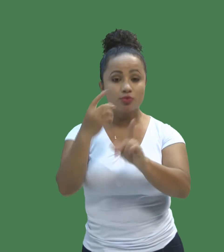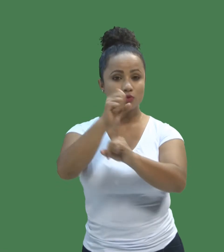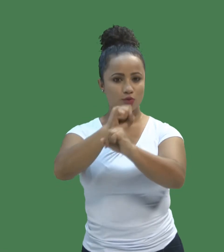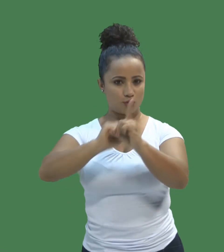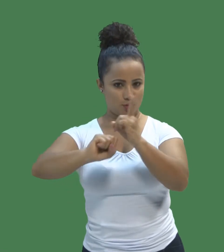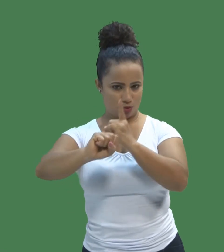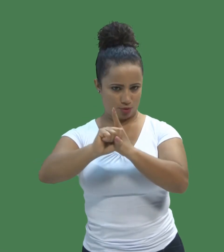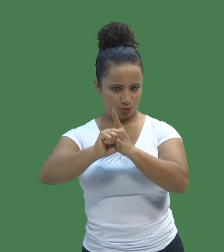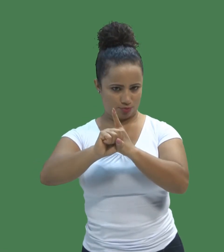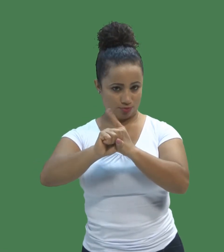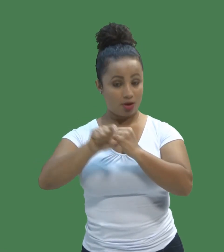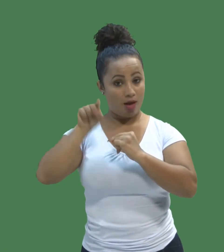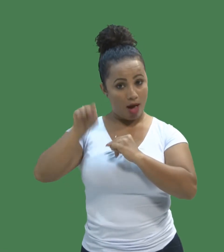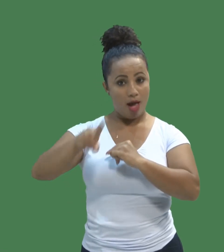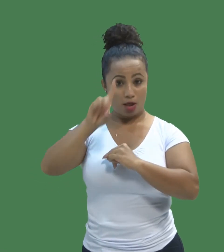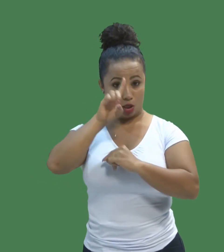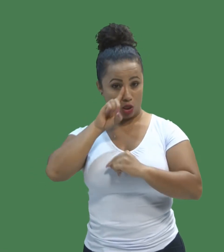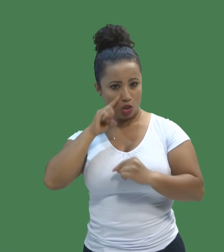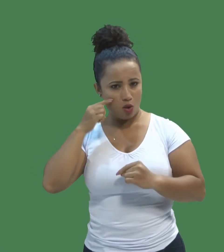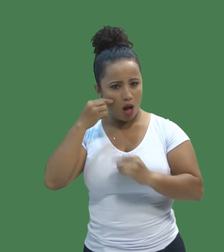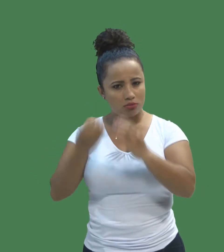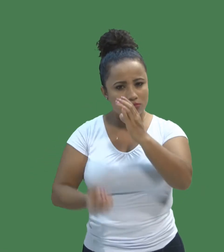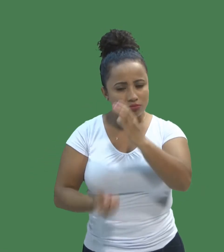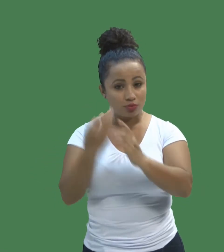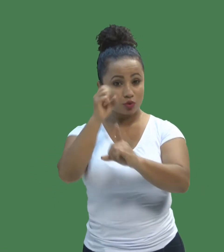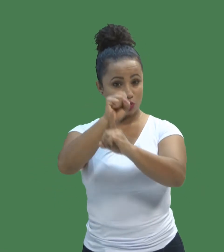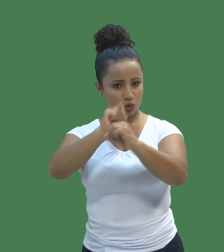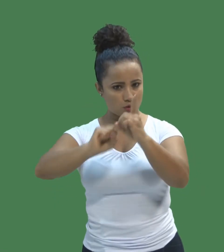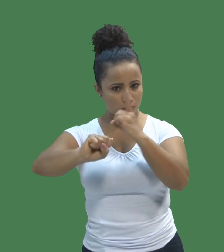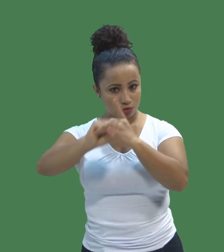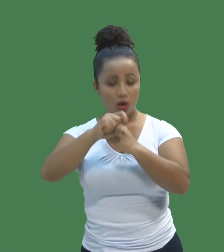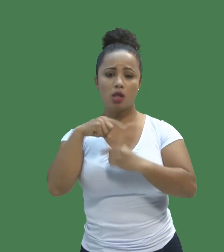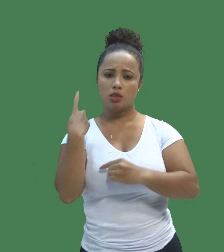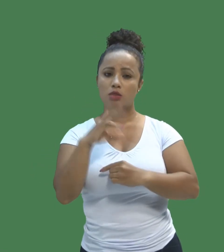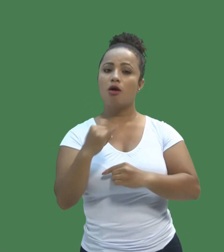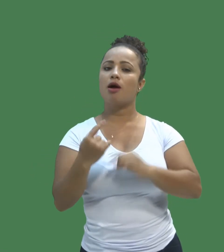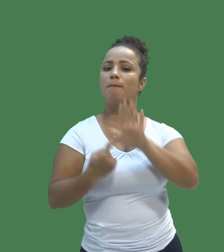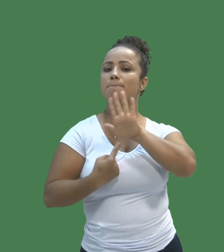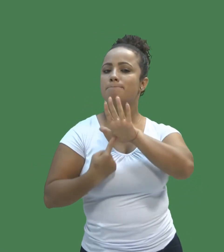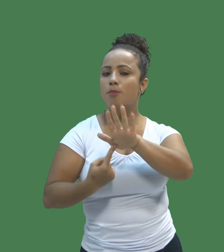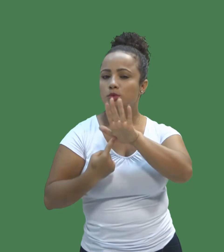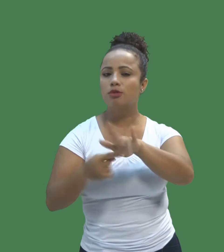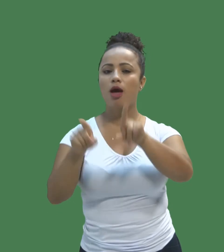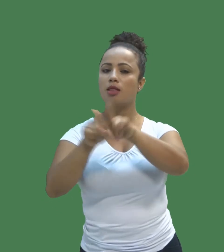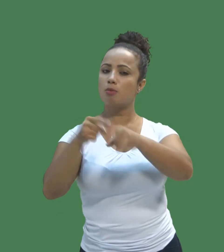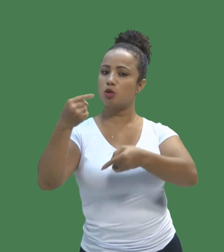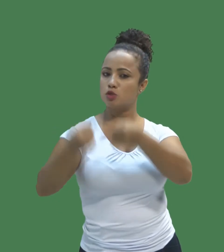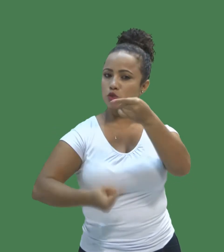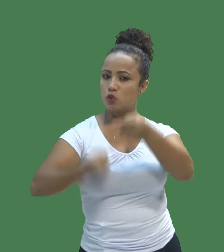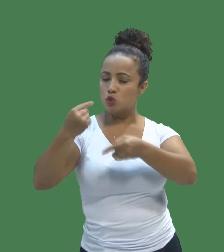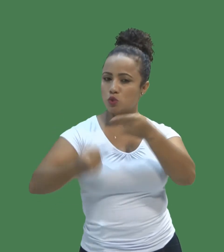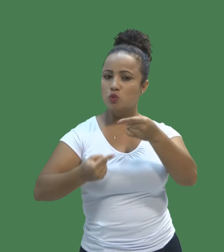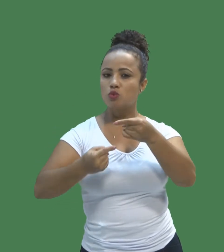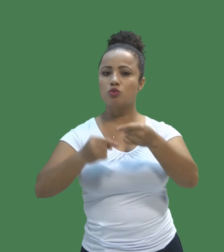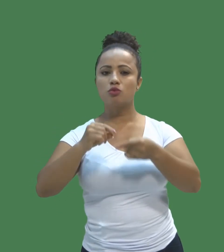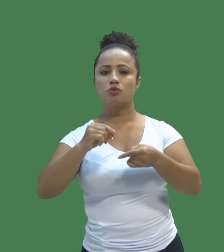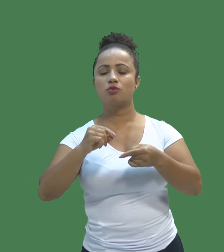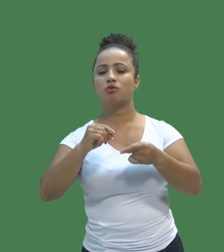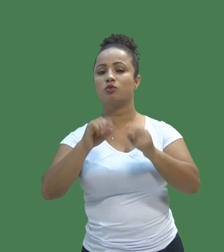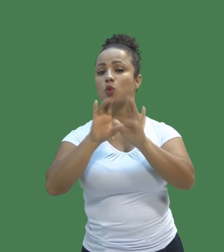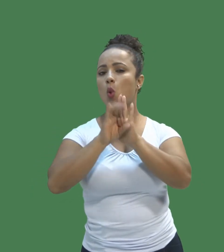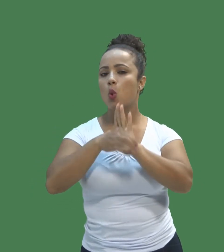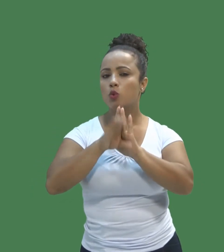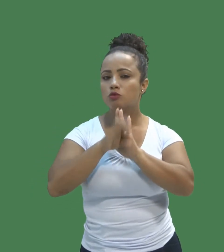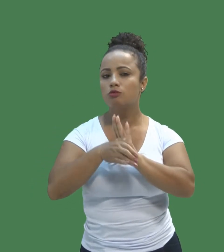clássica. Como um dos fundadores da sociologia, apresentaremos e discutiremos as